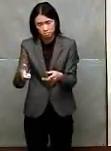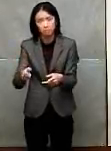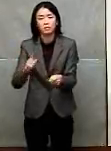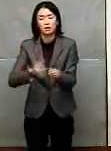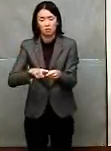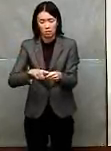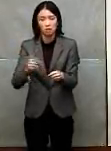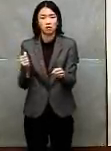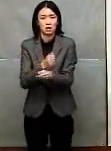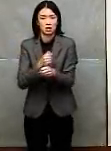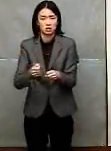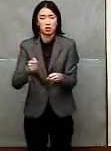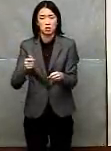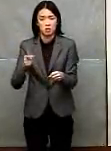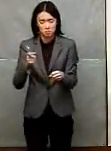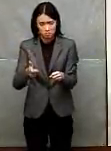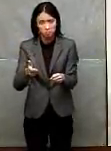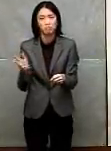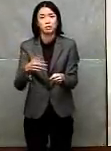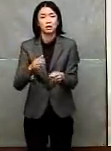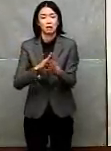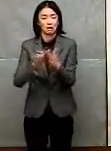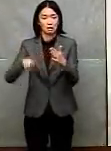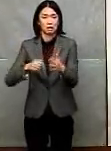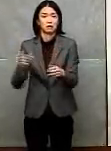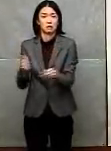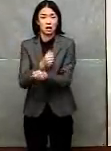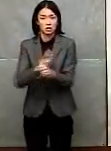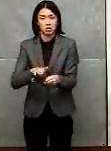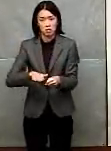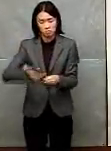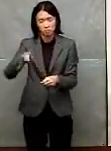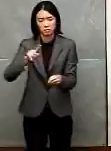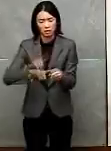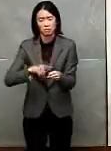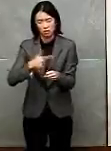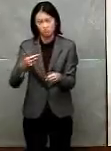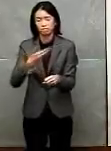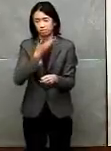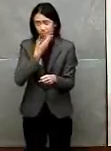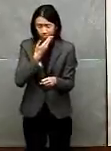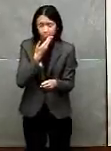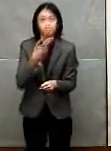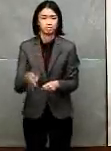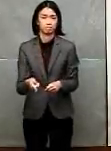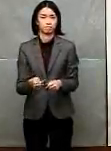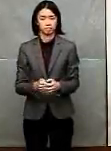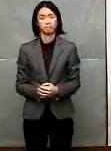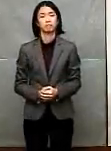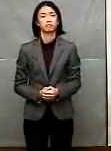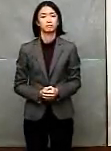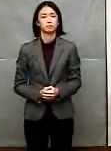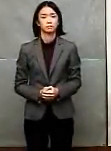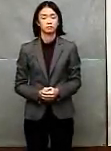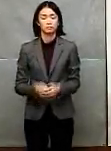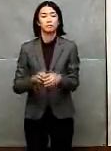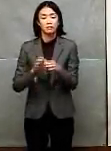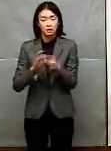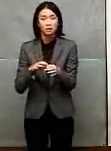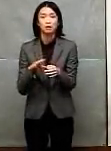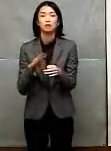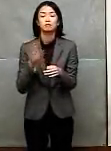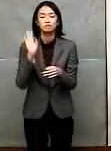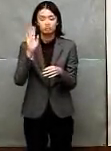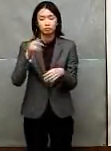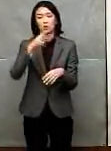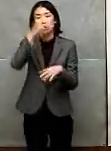出や県内産業の発展に向けて極めて重要と考えております。この度高